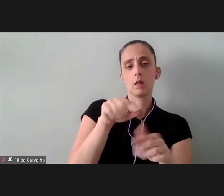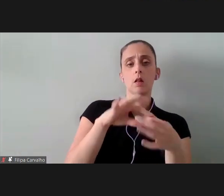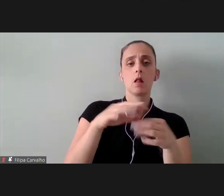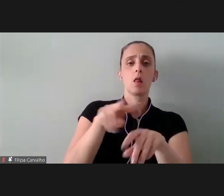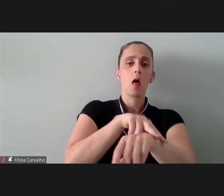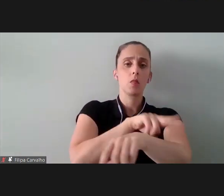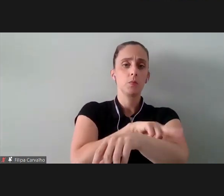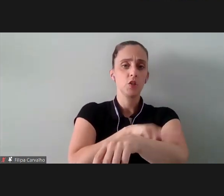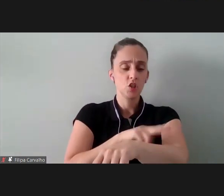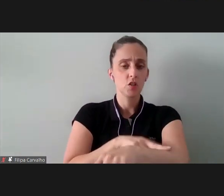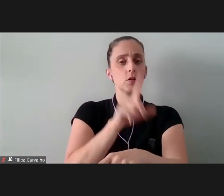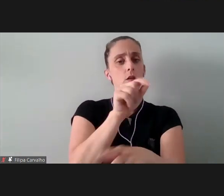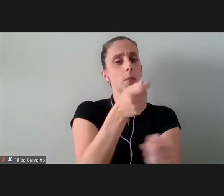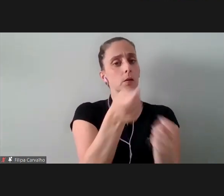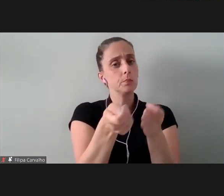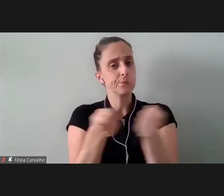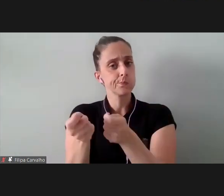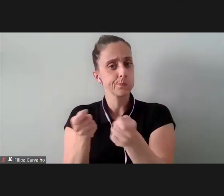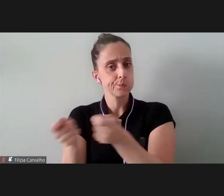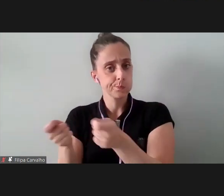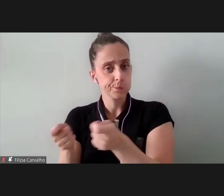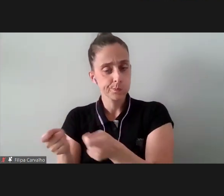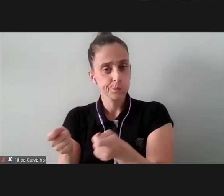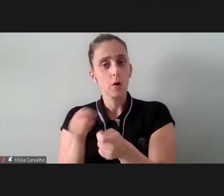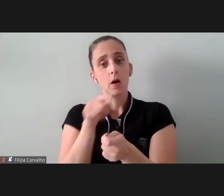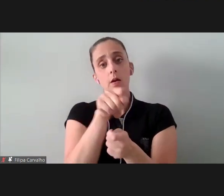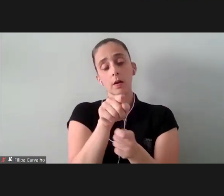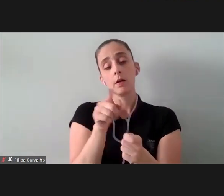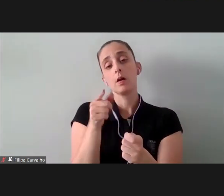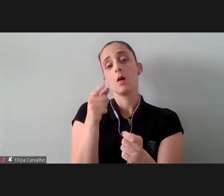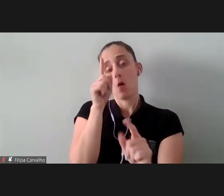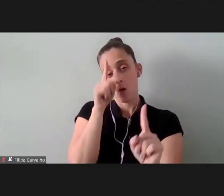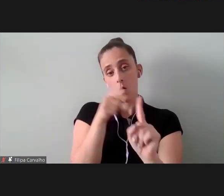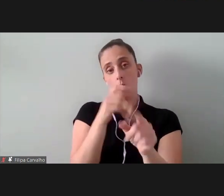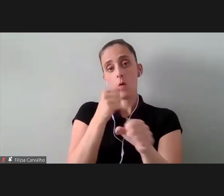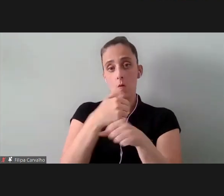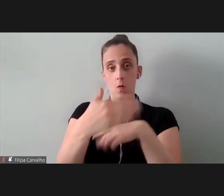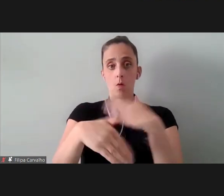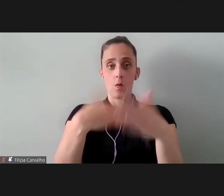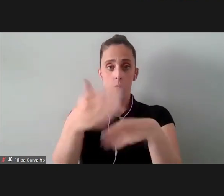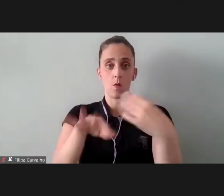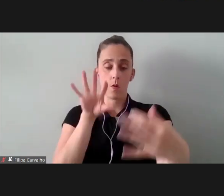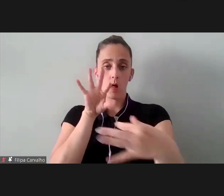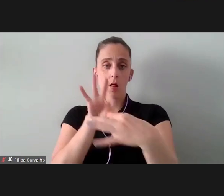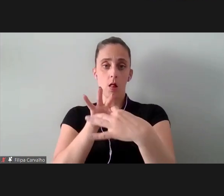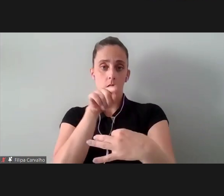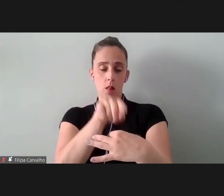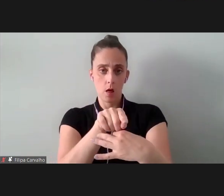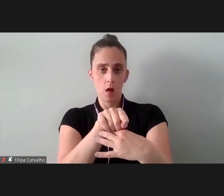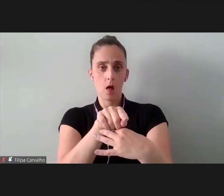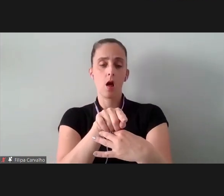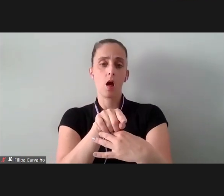Administração e Gestão, que tinha esse papel de programar